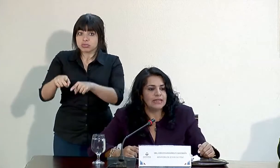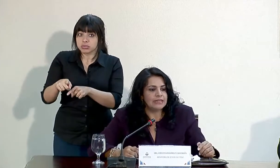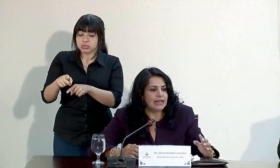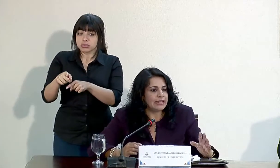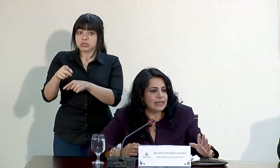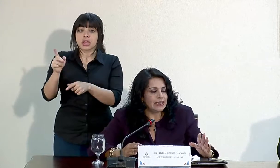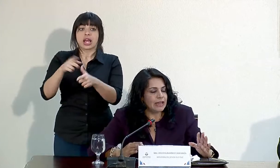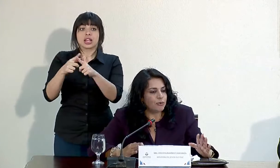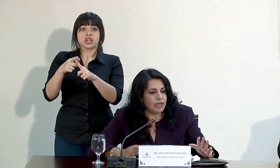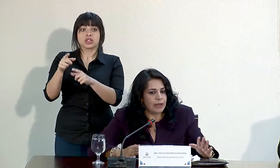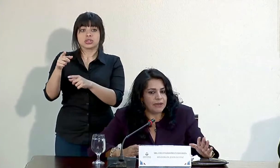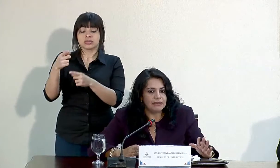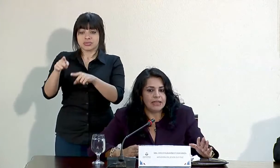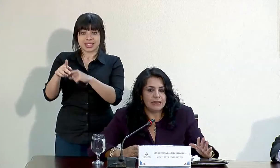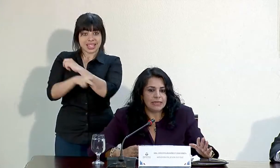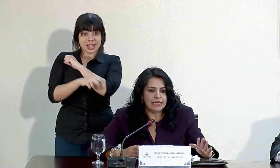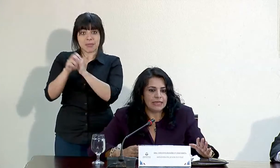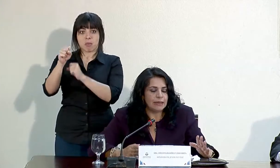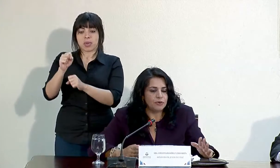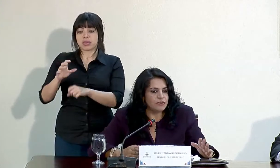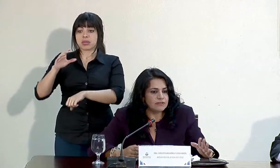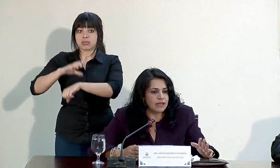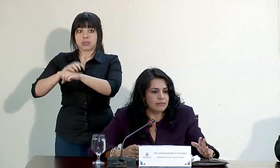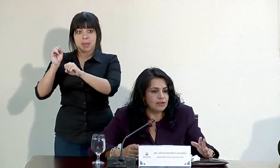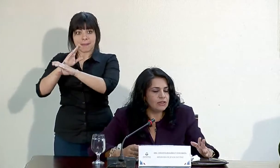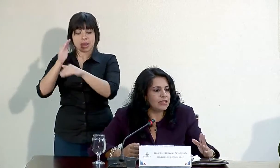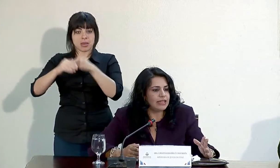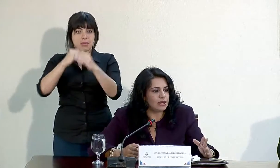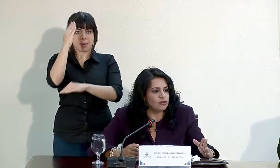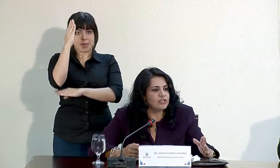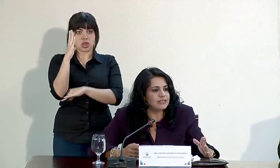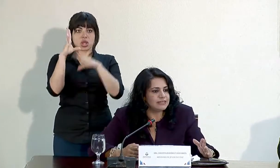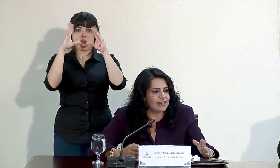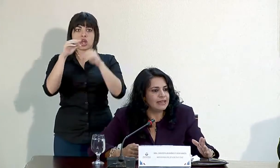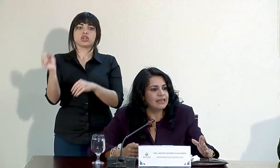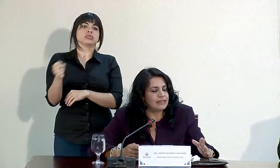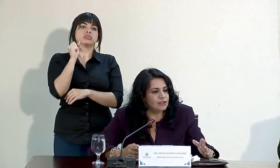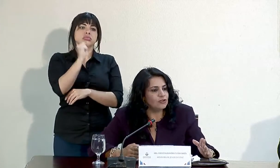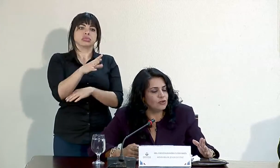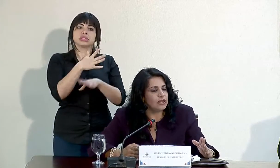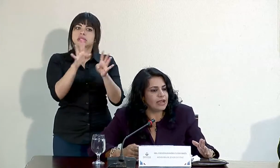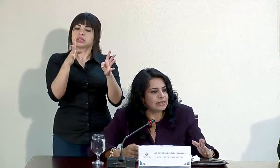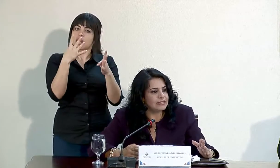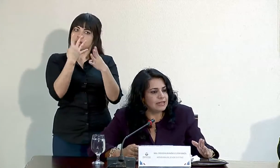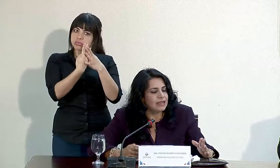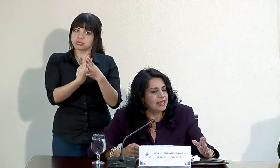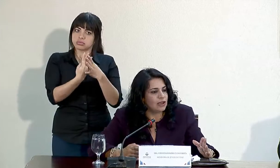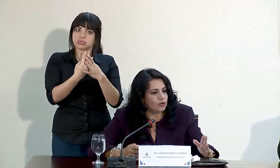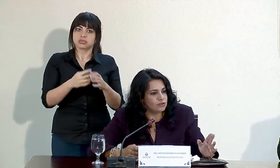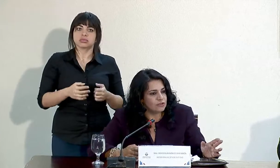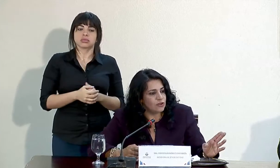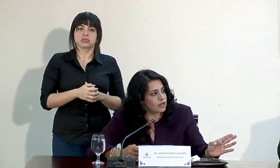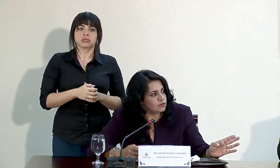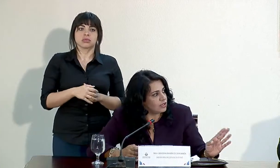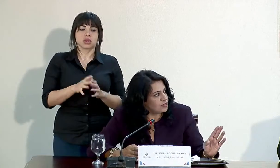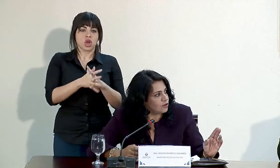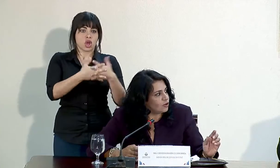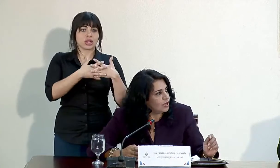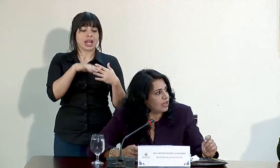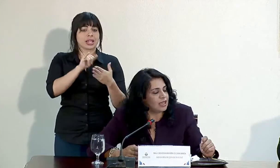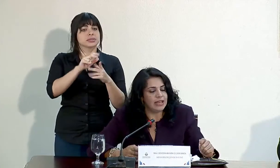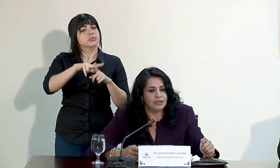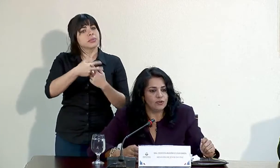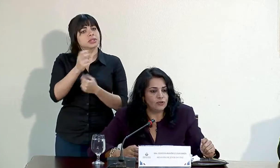de manera tal que la pueden aprender en la mañana, la procesan al mediodía y en la noche ya está dentro de una cárcel en contención. Esto